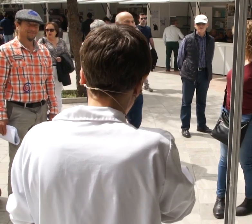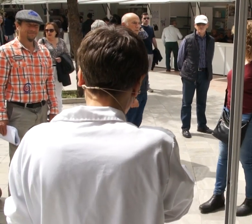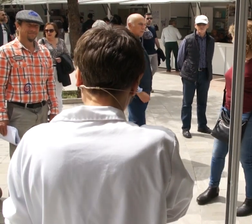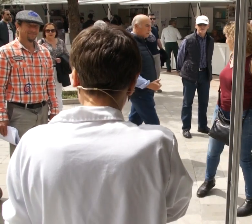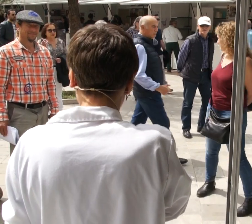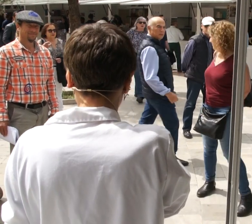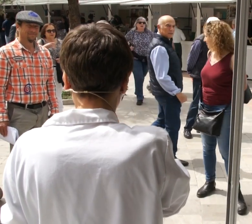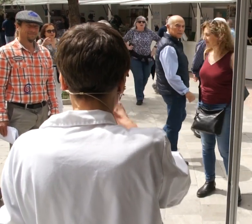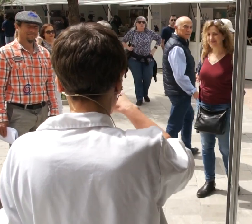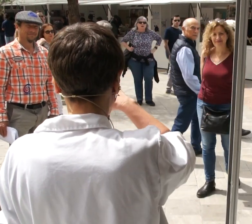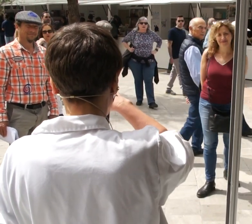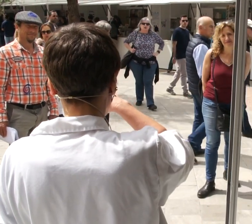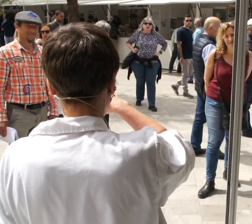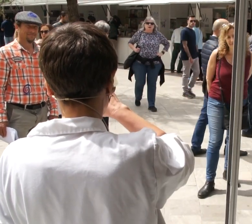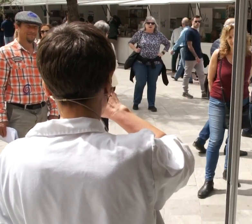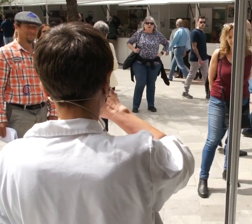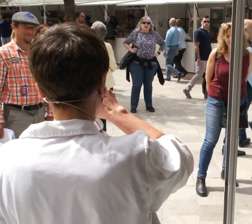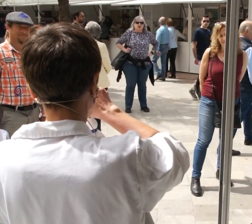solo.